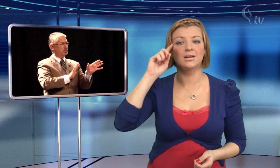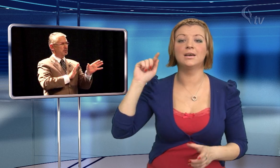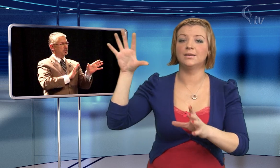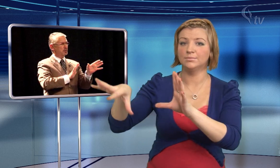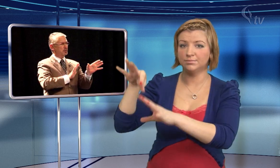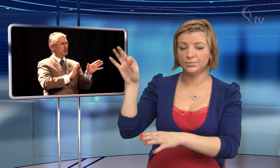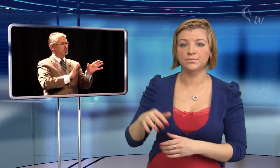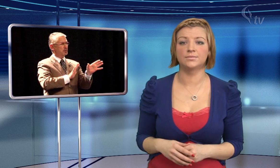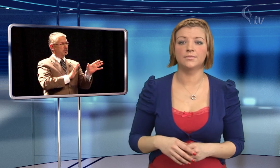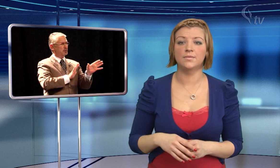ja asepresidendi.